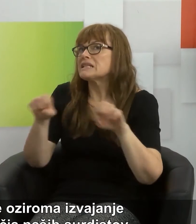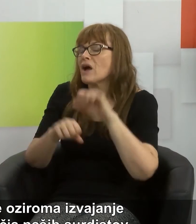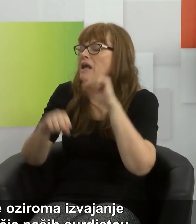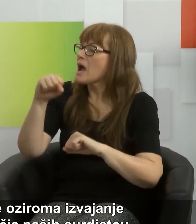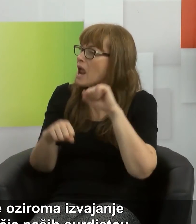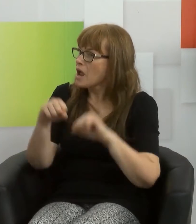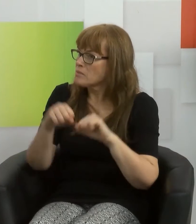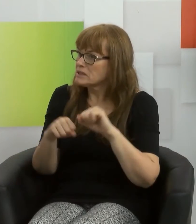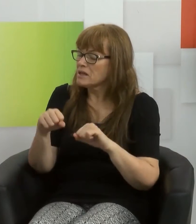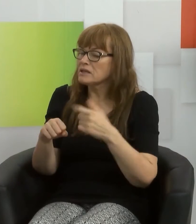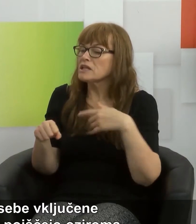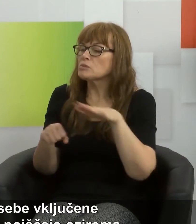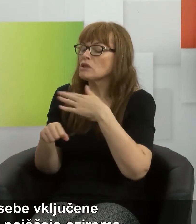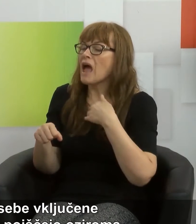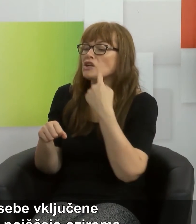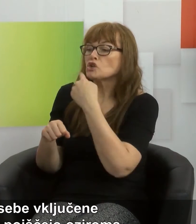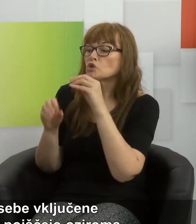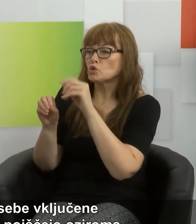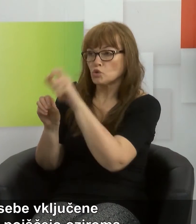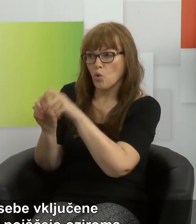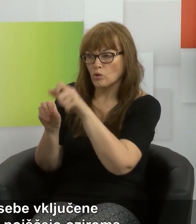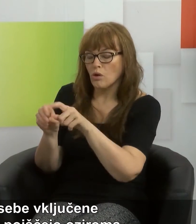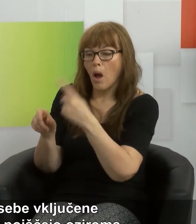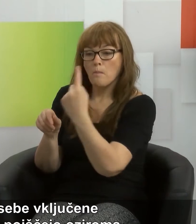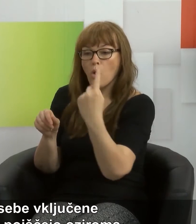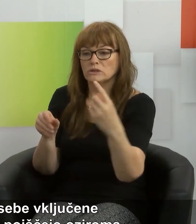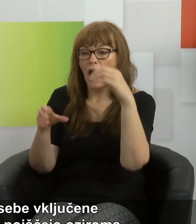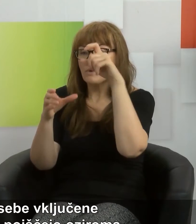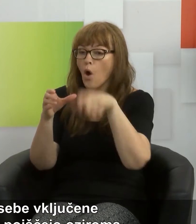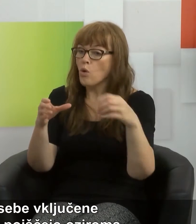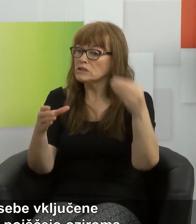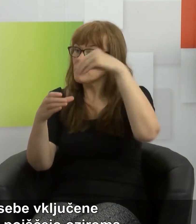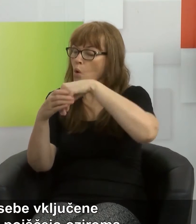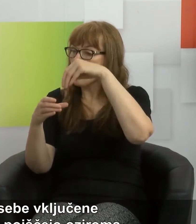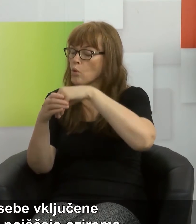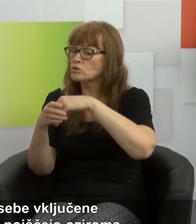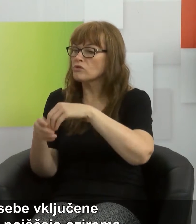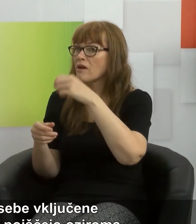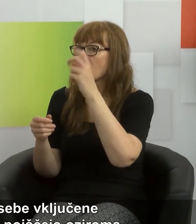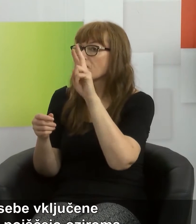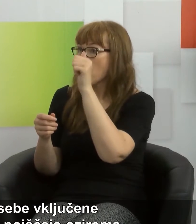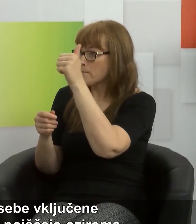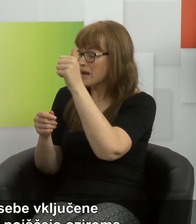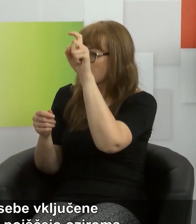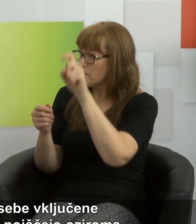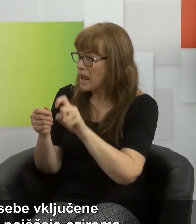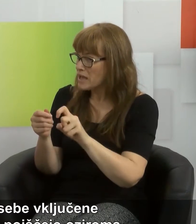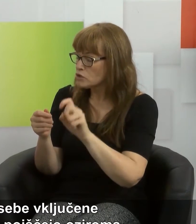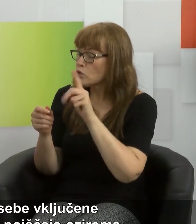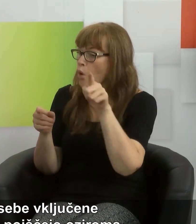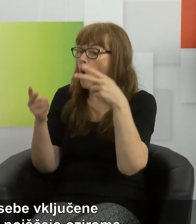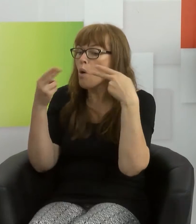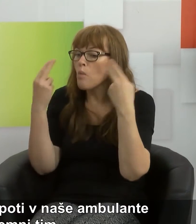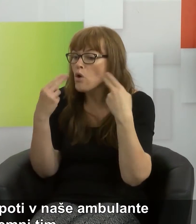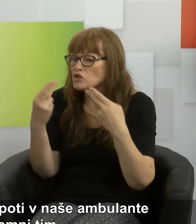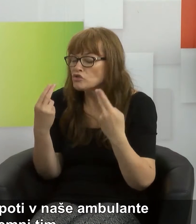naših surdistov so posamezne osebe vključene v prvem mesecu, ko pač